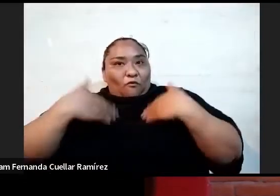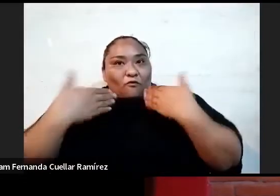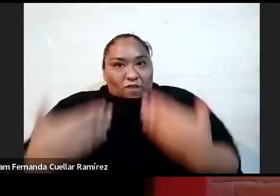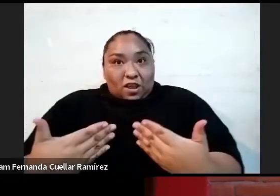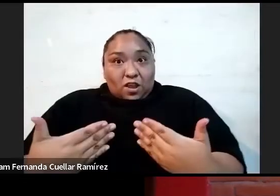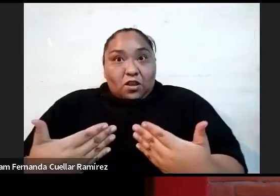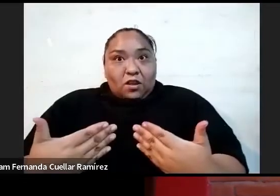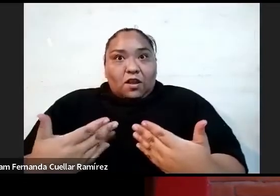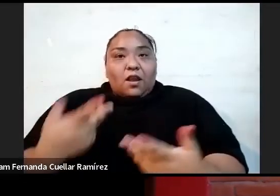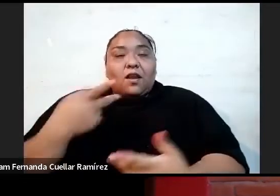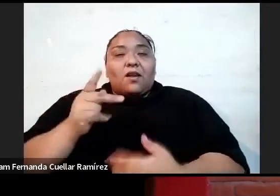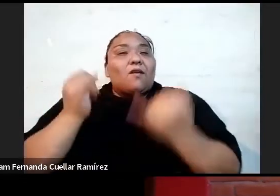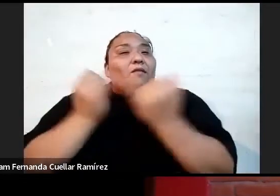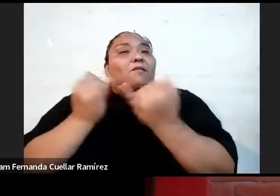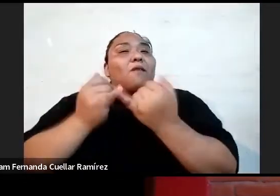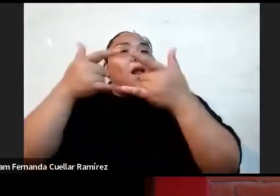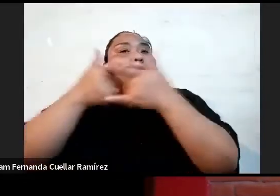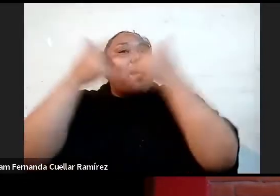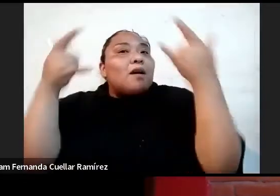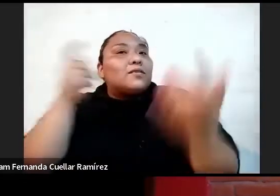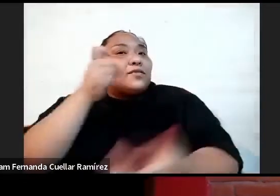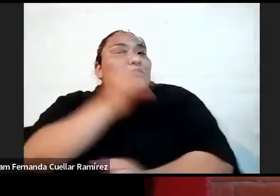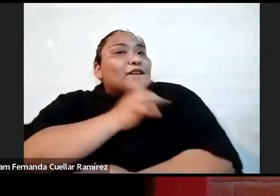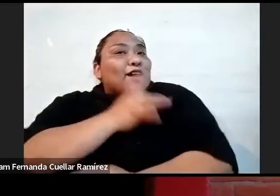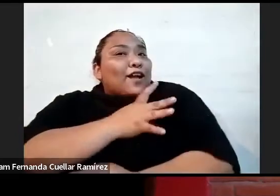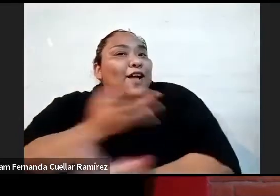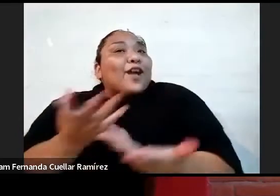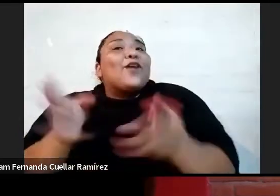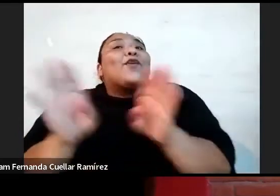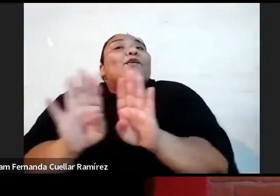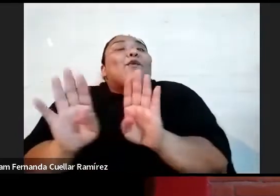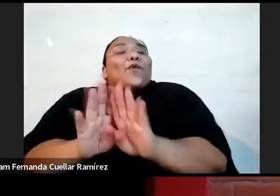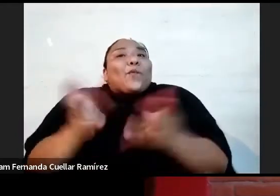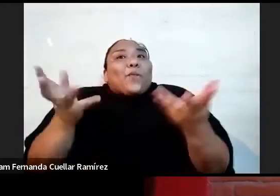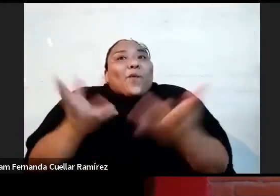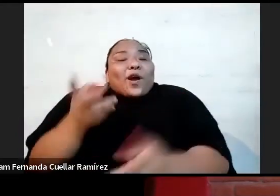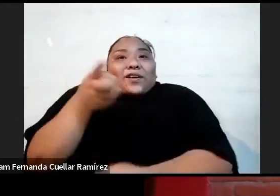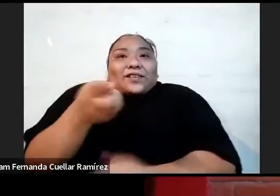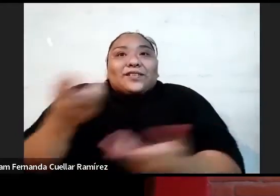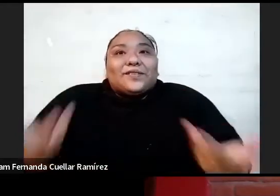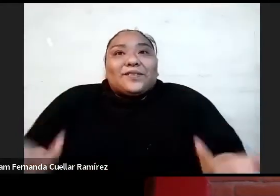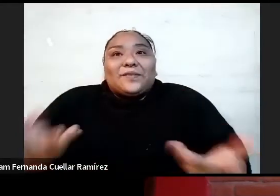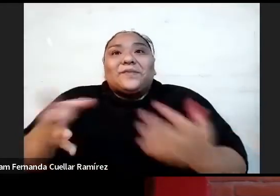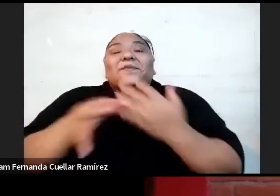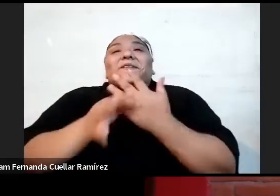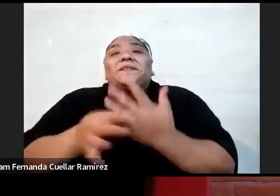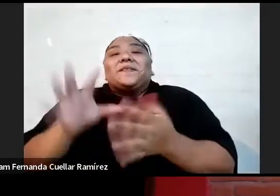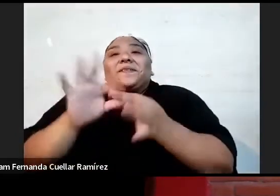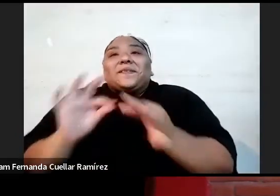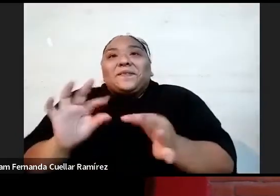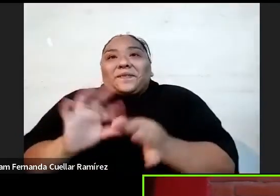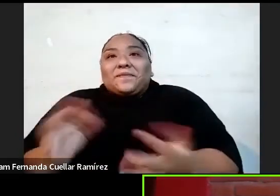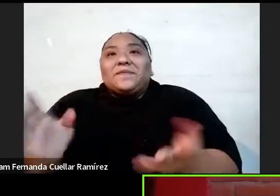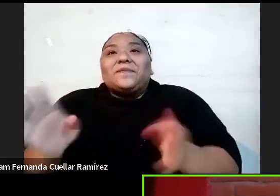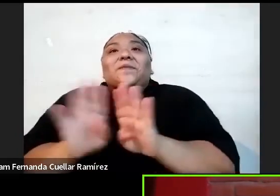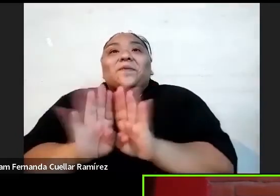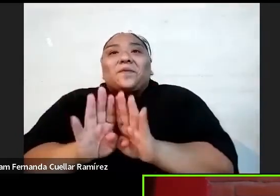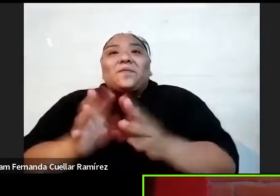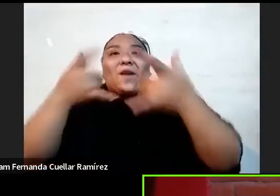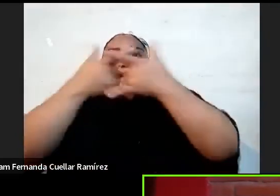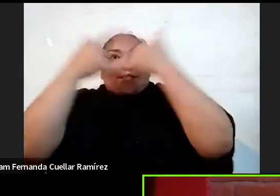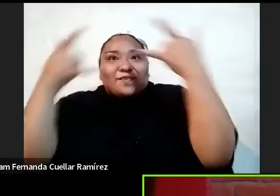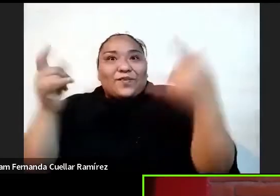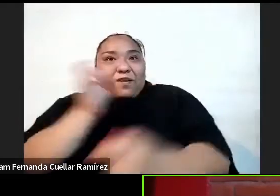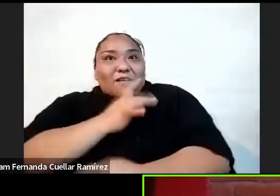A ver, cuéntanos, ¿cómo es esa creación? A ver, ¿cómo van ligadas los cuentos de terror? A